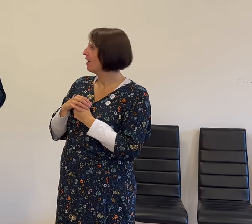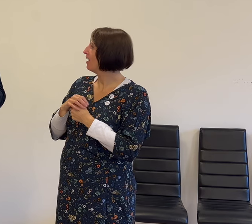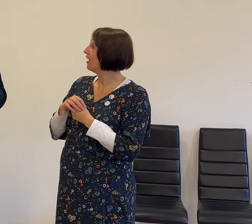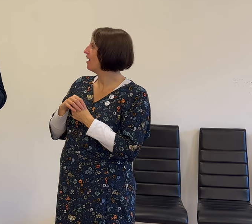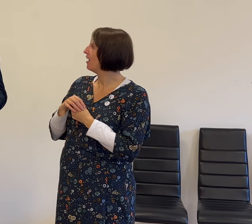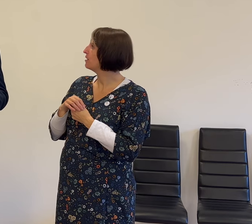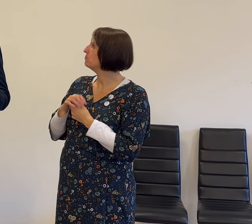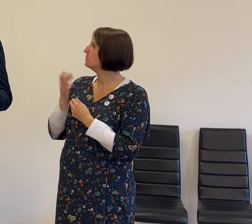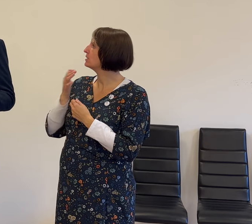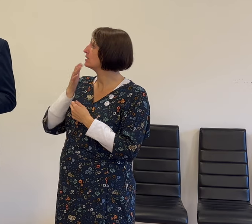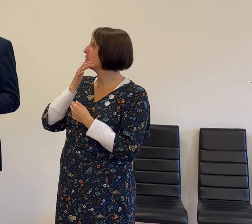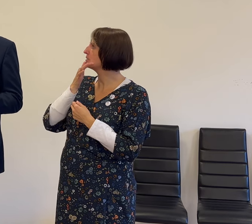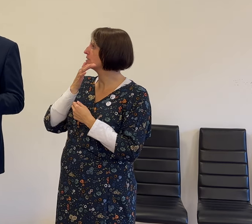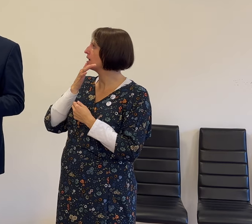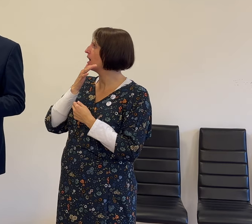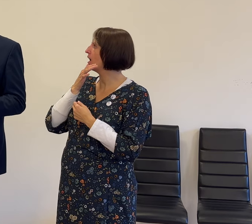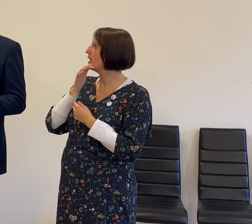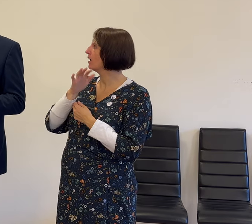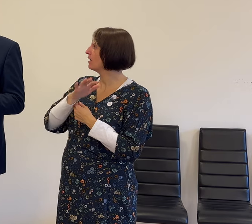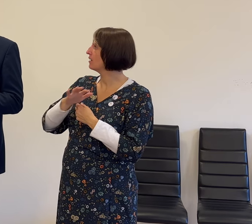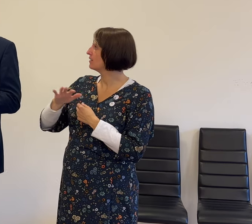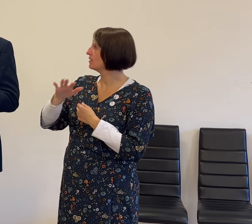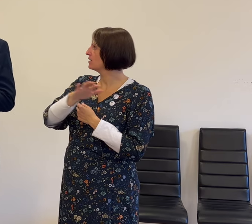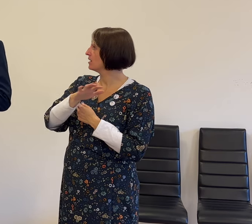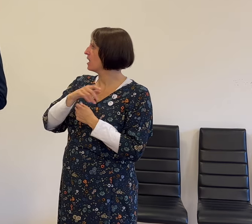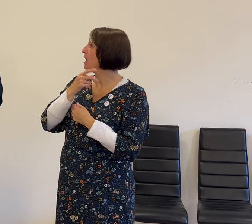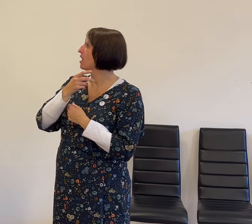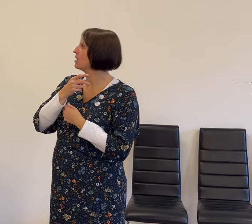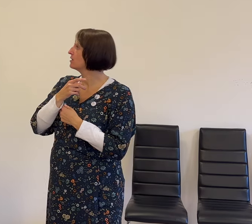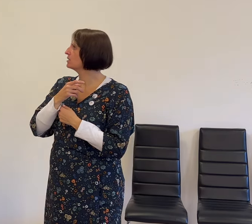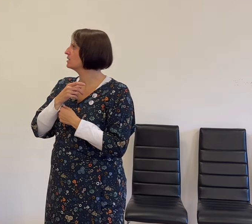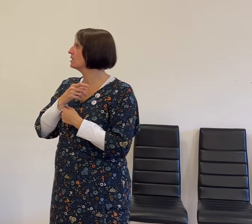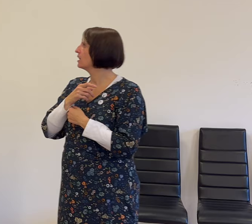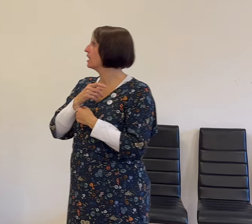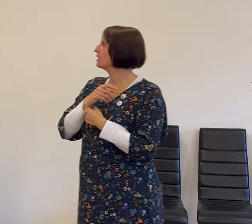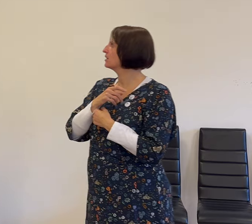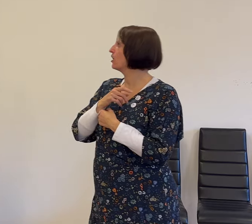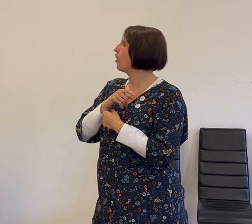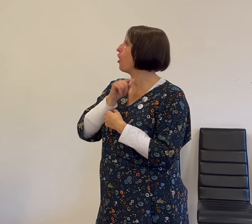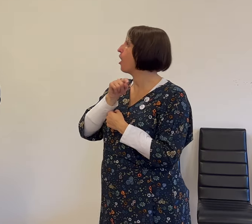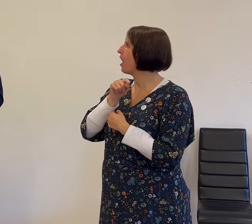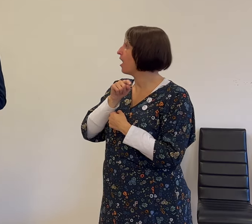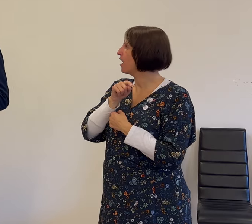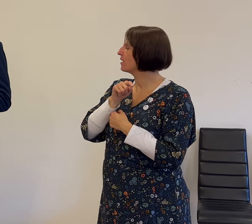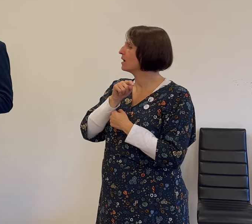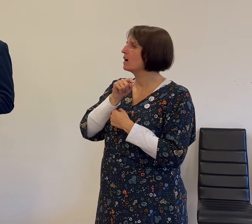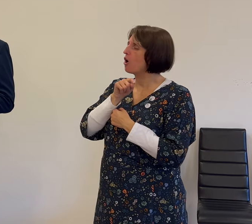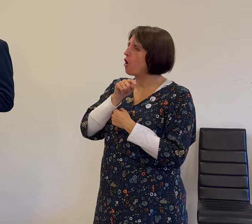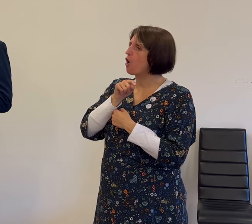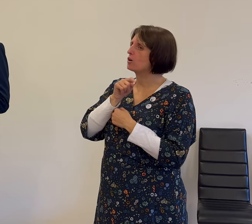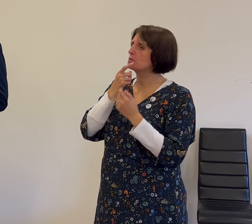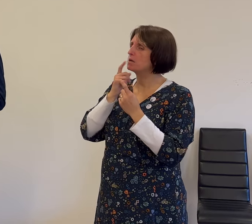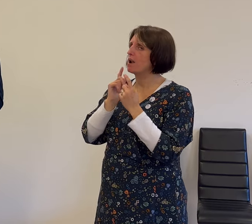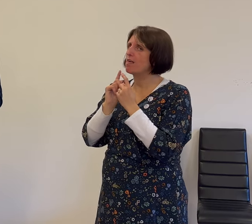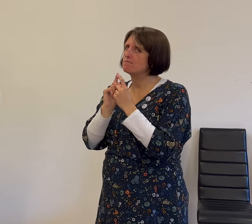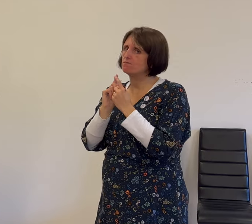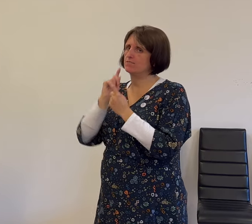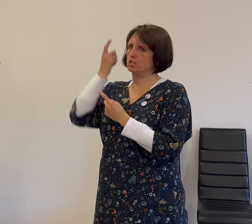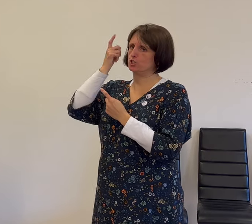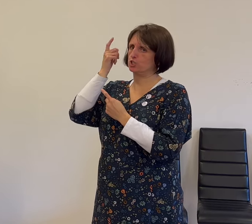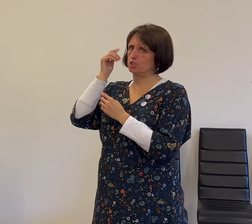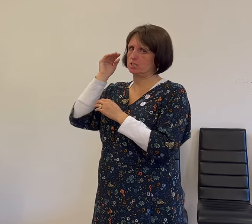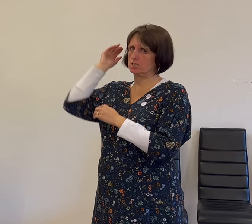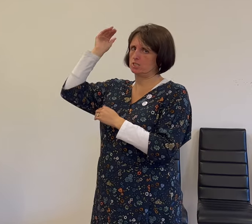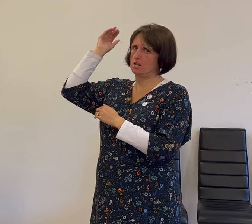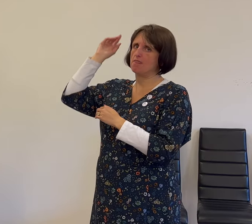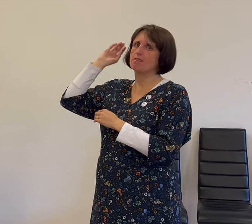Přesně tak. Jo, v 10. kapitole čteme, že byl vyšší od ramen než všichni v